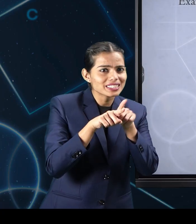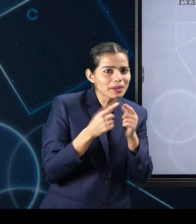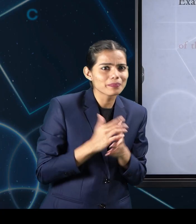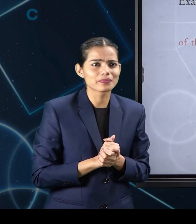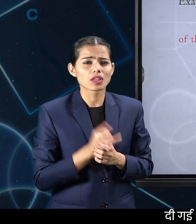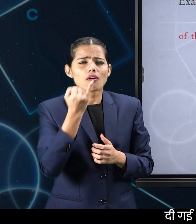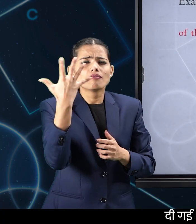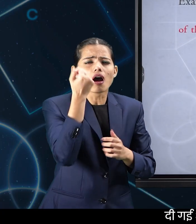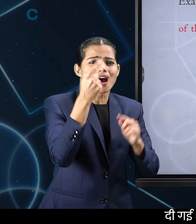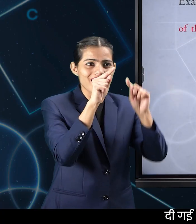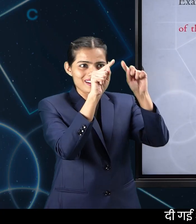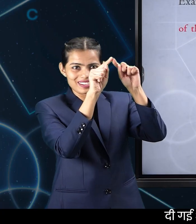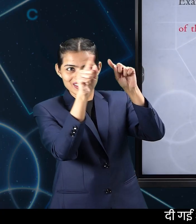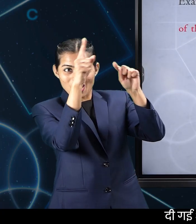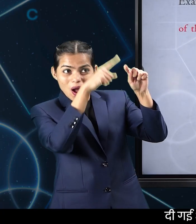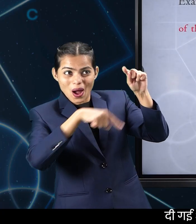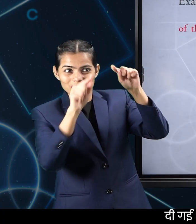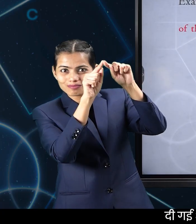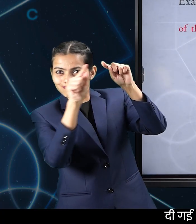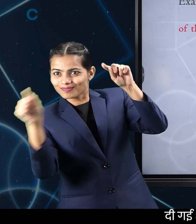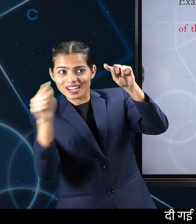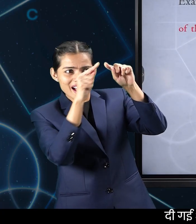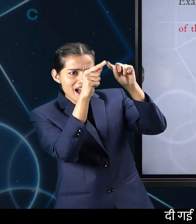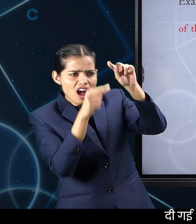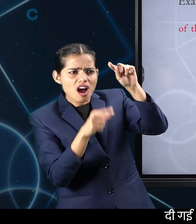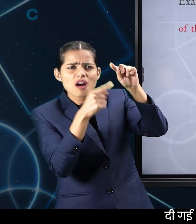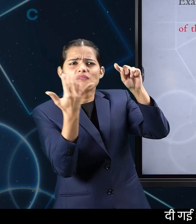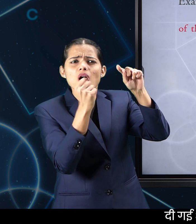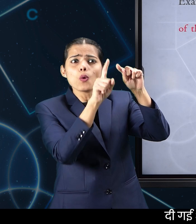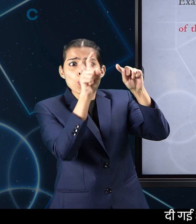उदाहरण दी गई आकृति में वृत्त की त्रिज्या ज्ञात कीजिए।